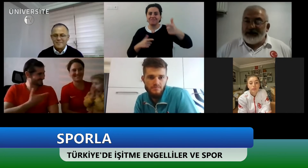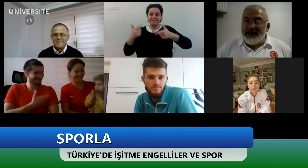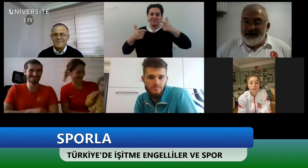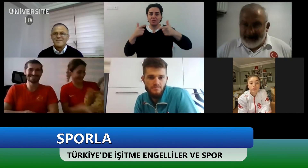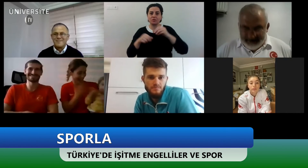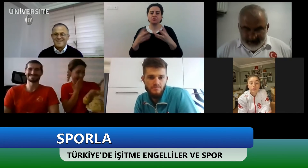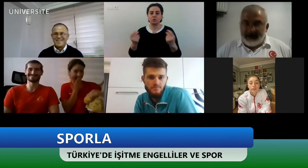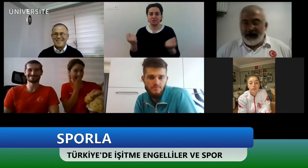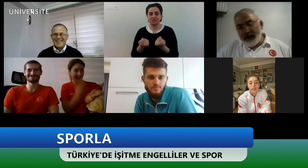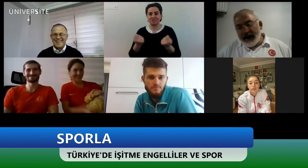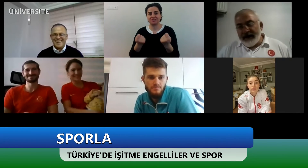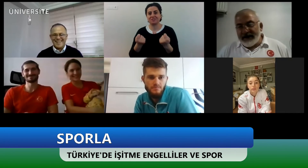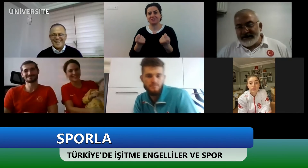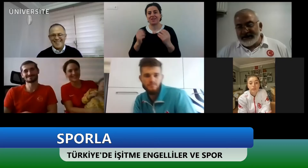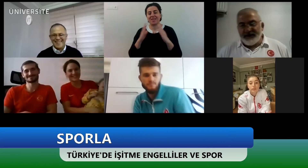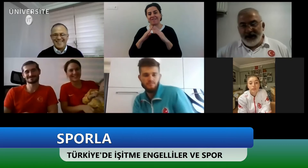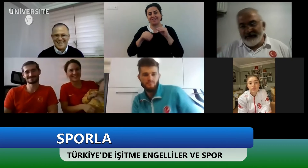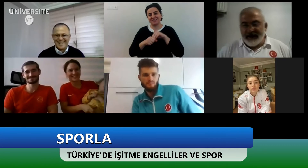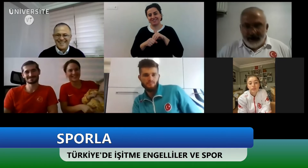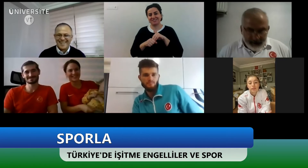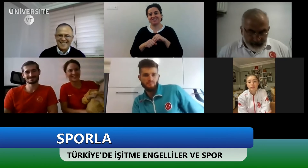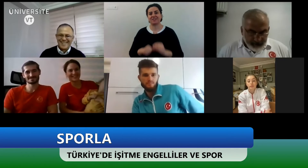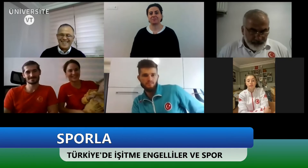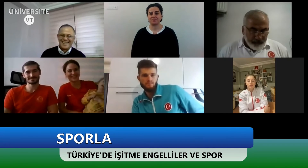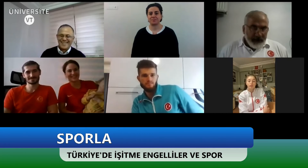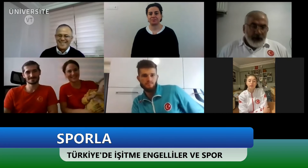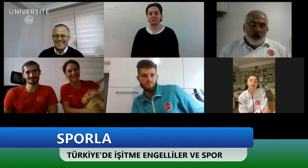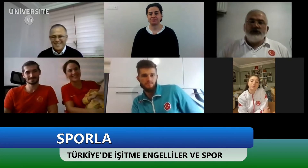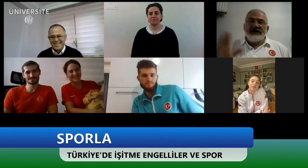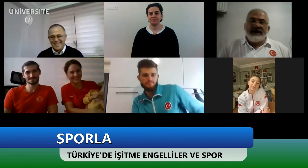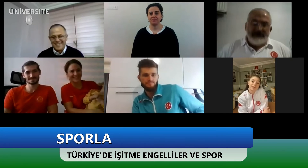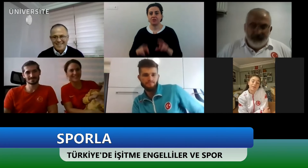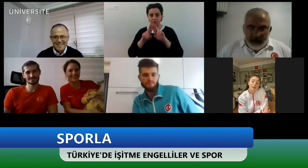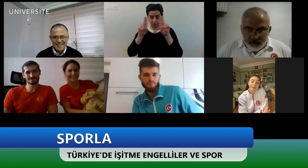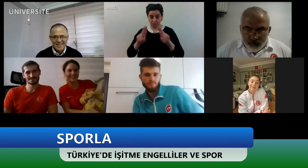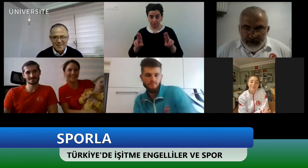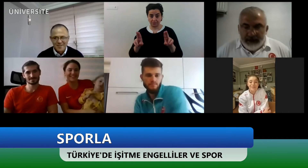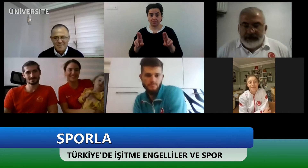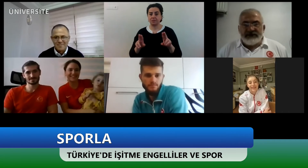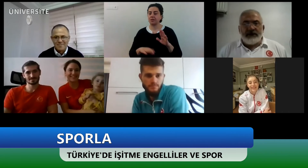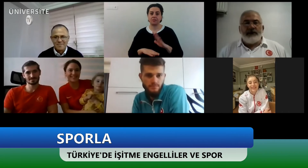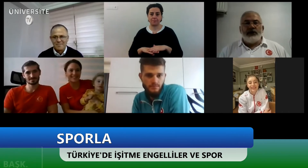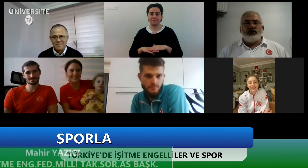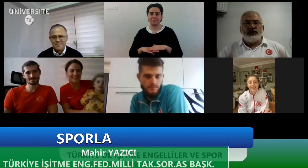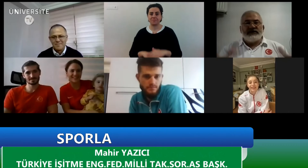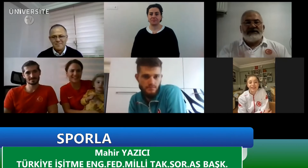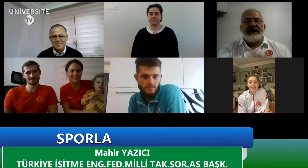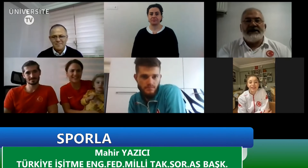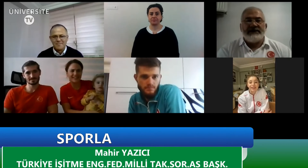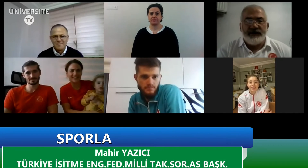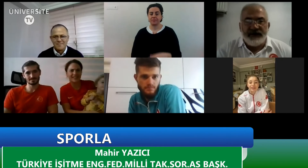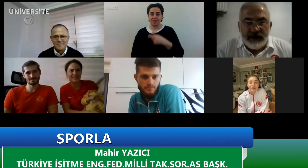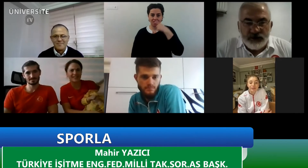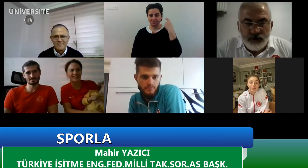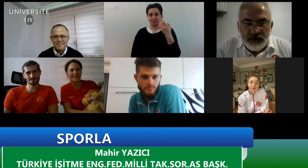yorulduk da diyebiliriz yani. Ama evlerde tabii, evde kalarak. Uluslararası platforma geldiğimiz zaman biliyorsunuz siz de